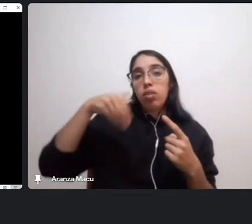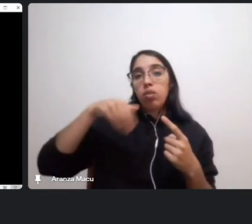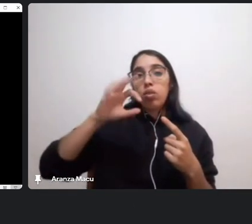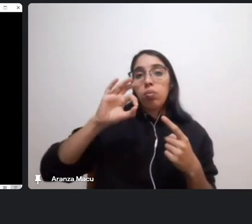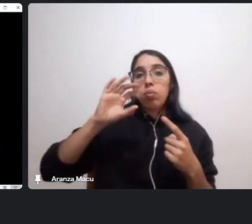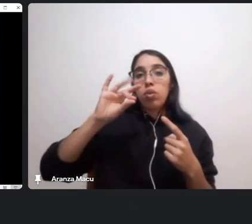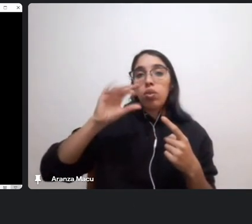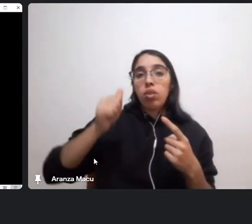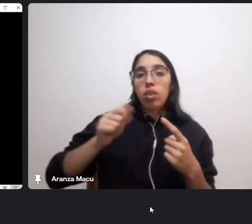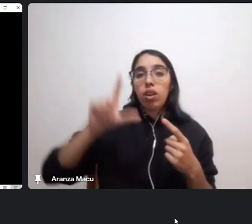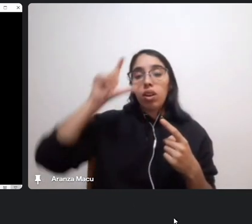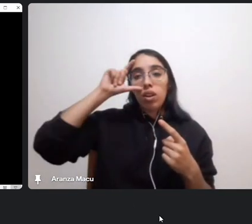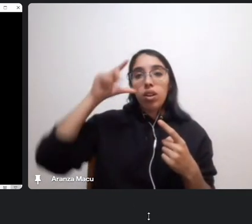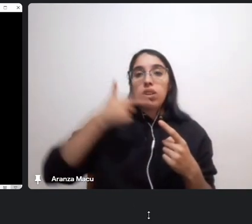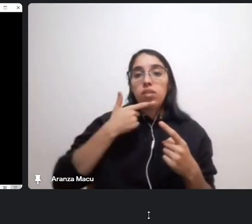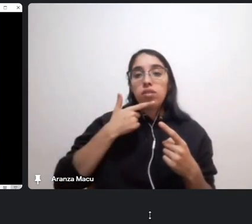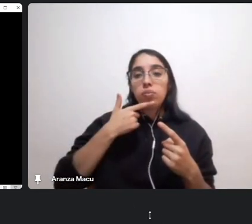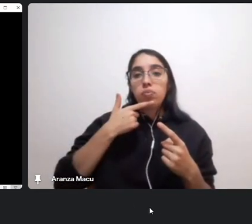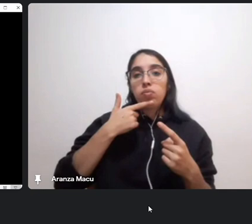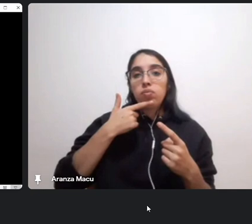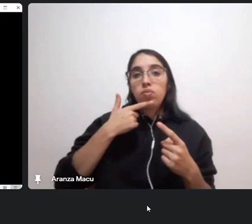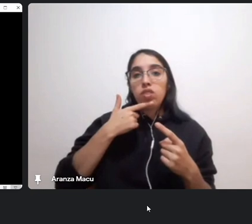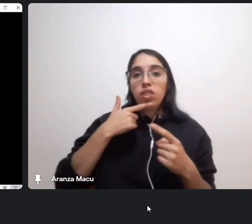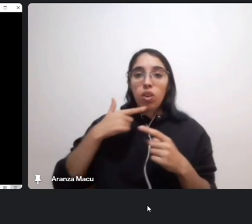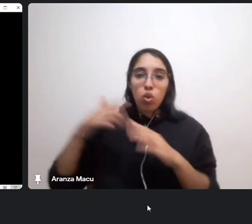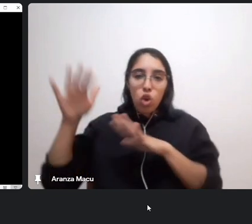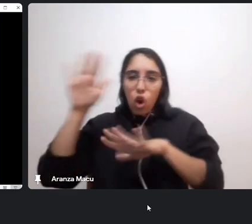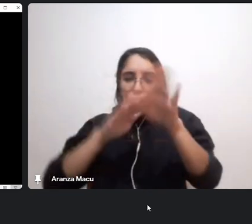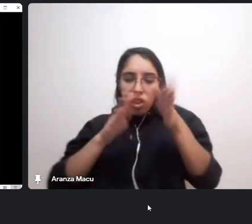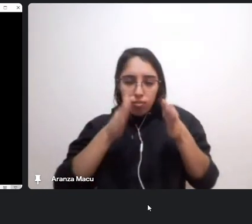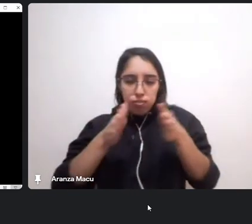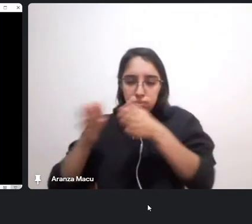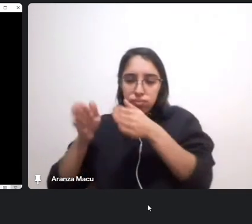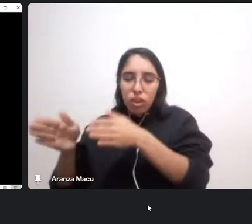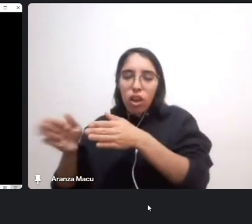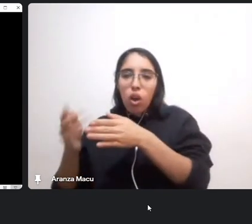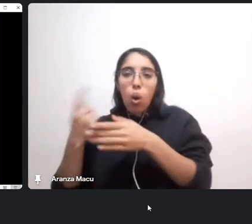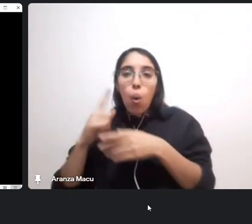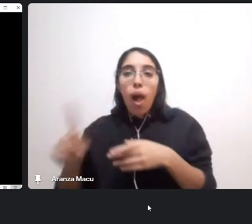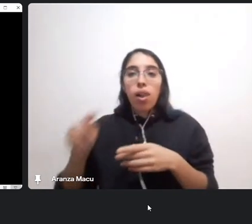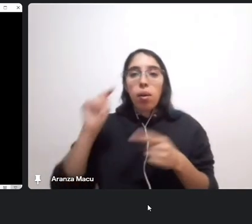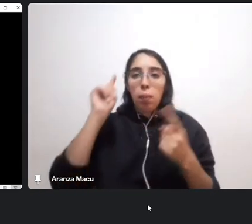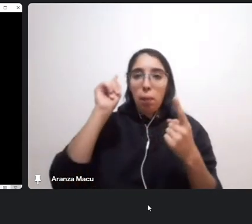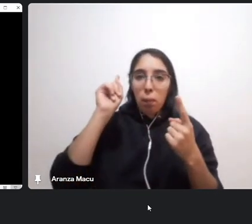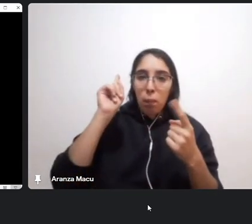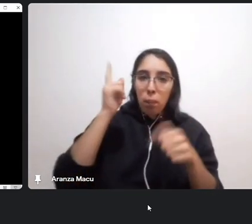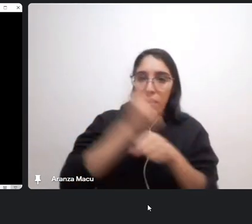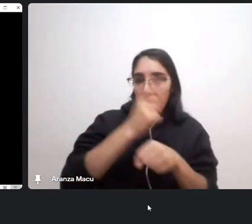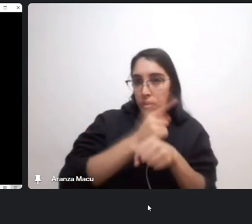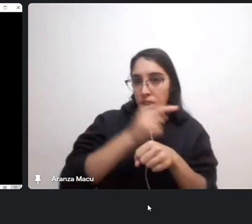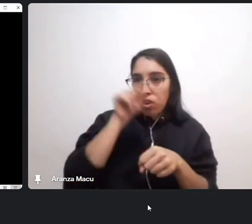aparecerían primero los modales, tuviesen los tres tipos de verbos. ¿Cuál es el que sigue?